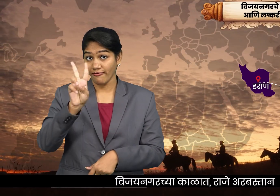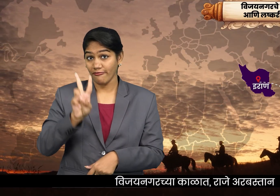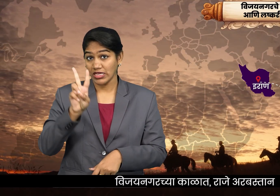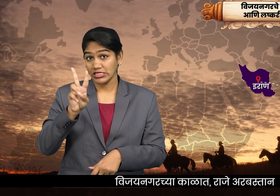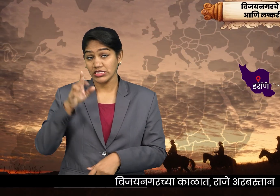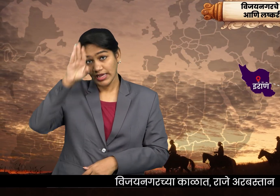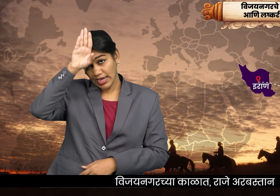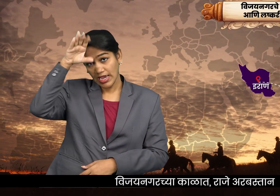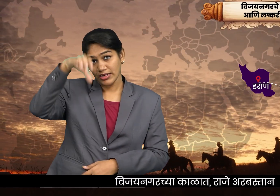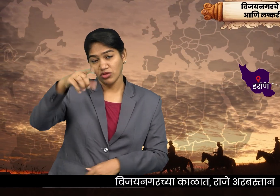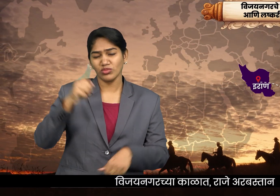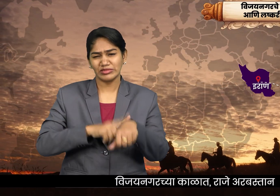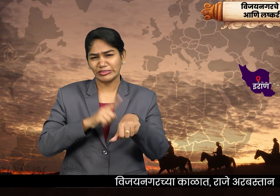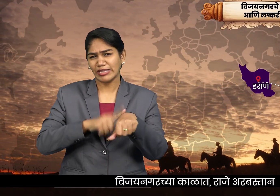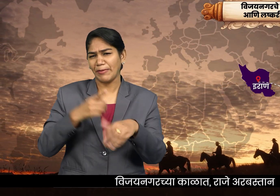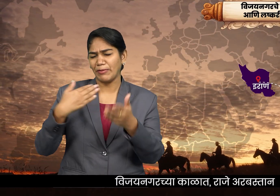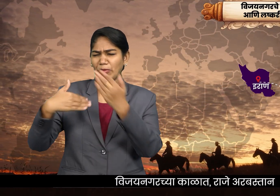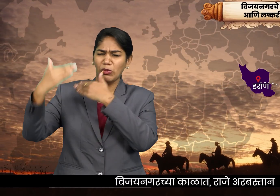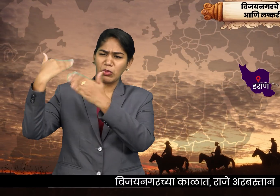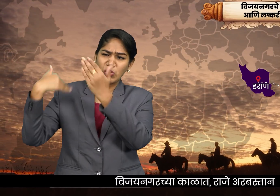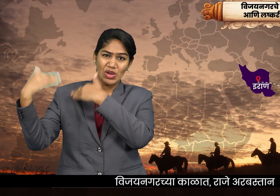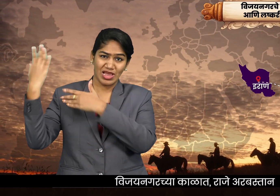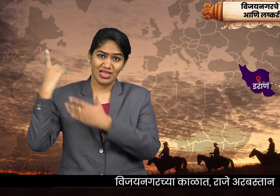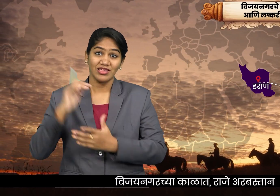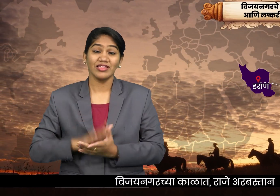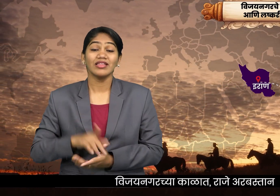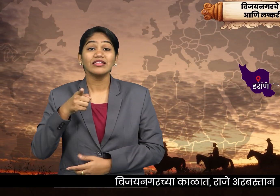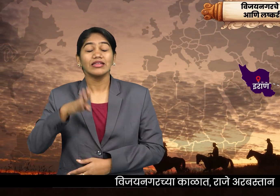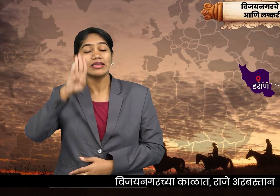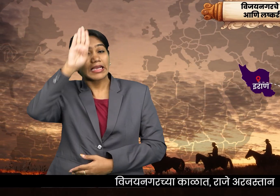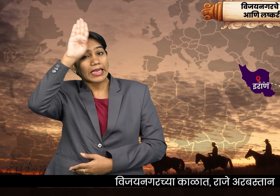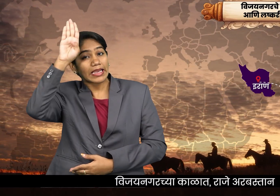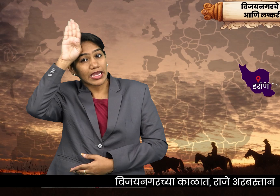विजयनगराच्या काठात राजे अरब सेना